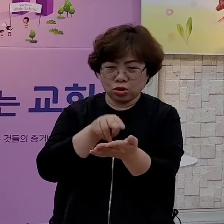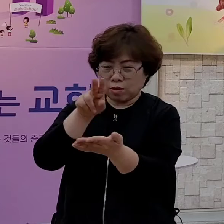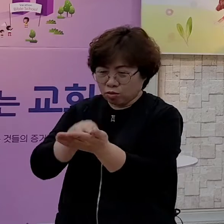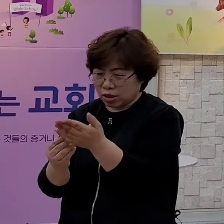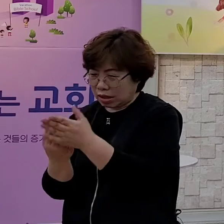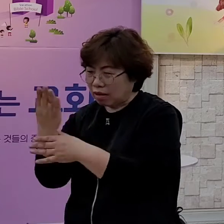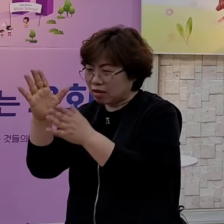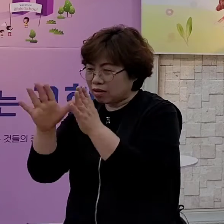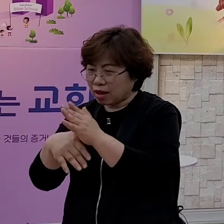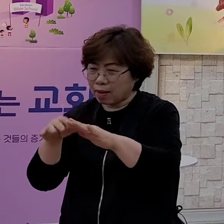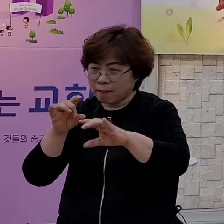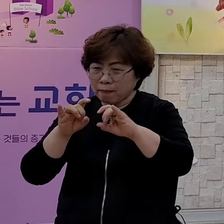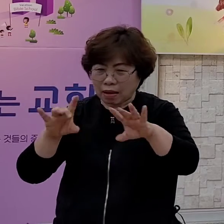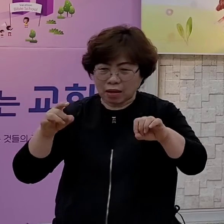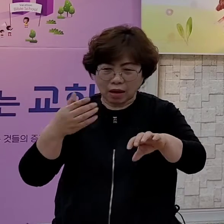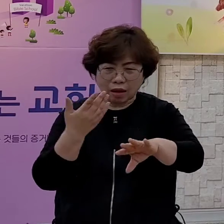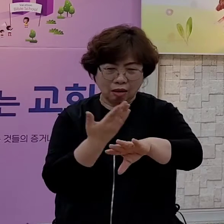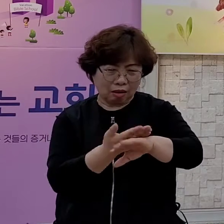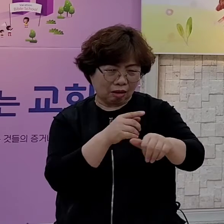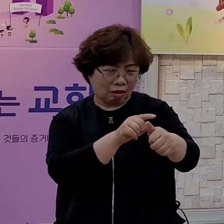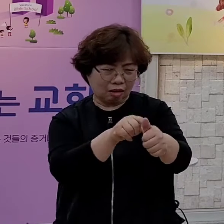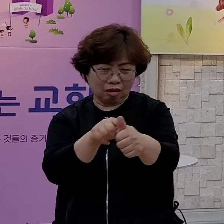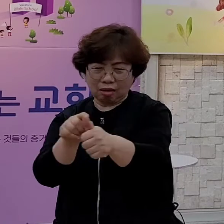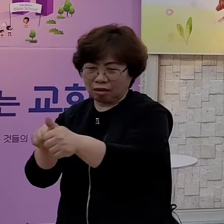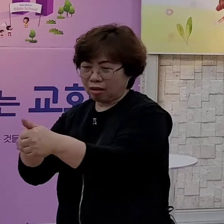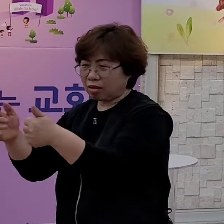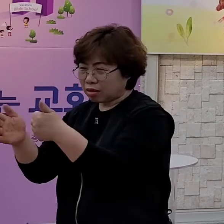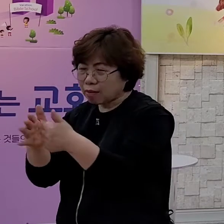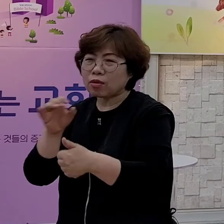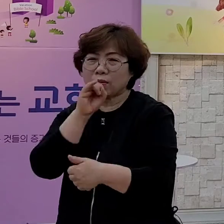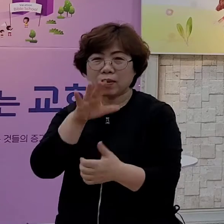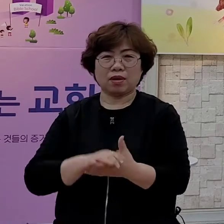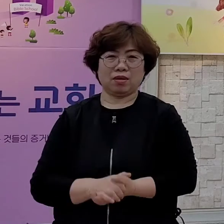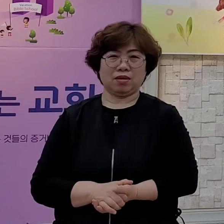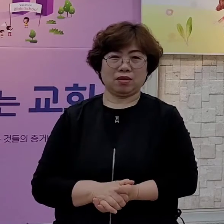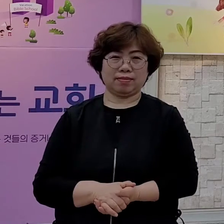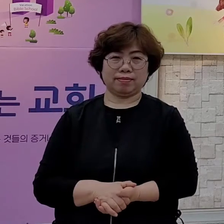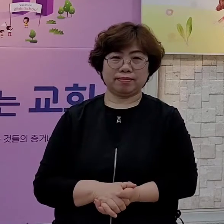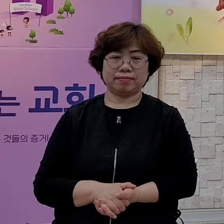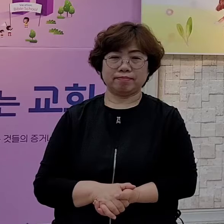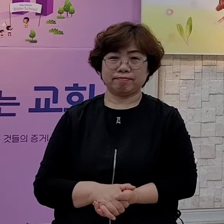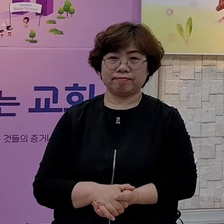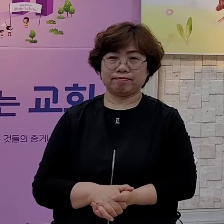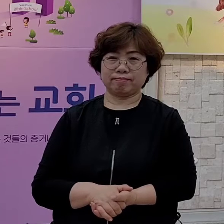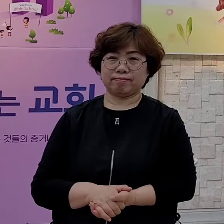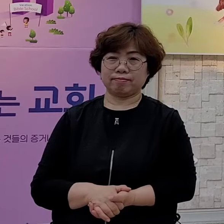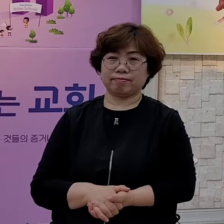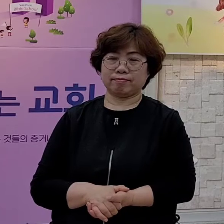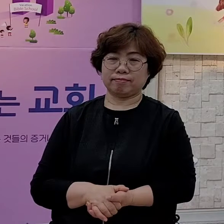누구 때문이라. 이렇게 말한다는 거예요.